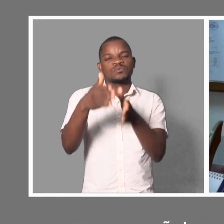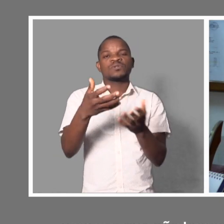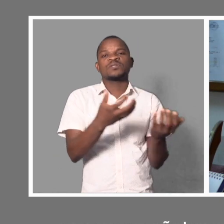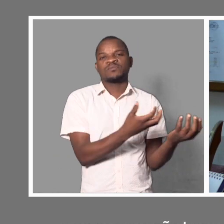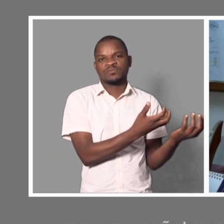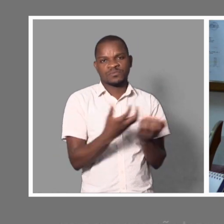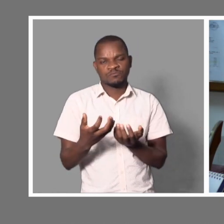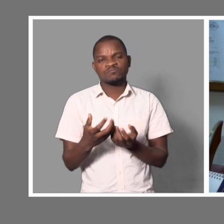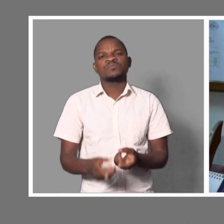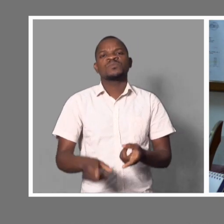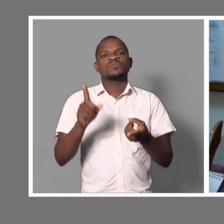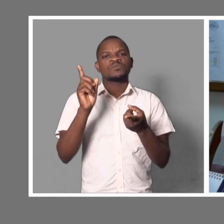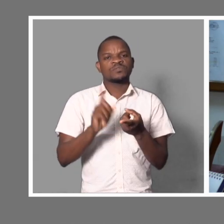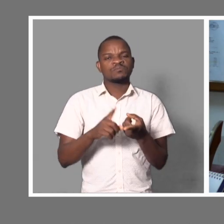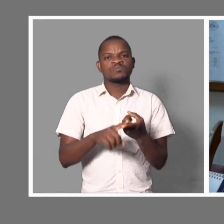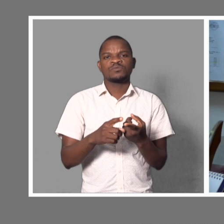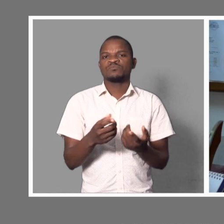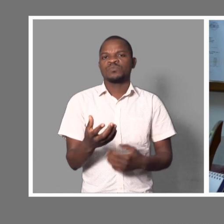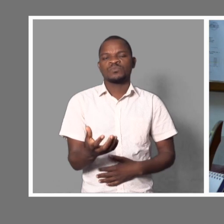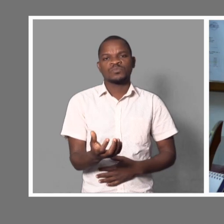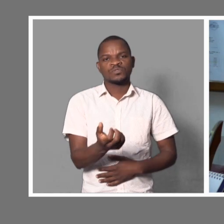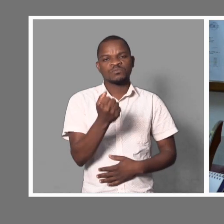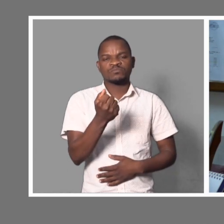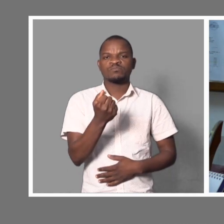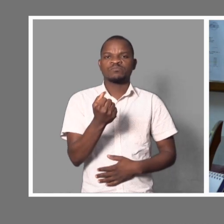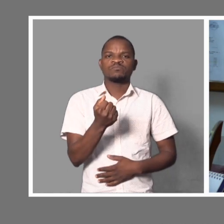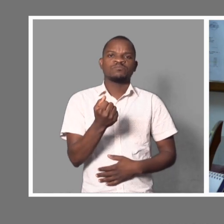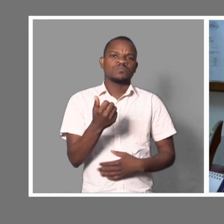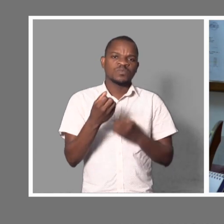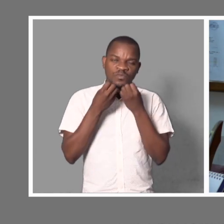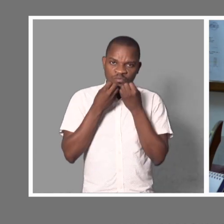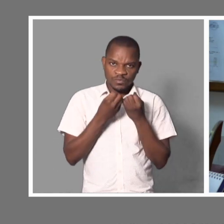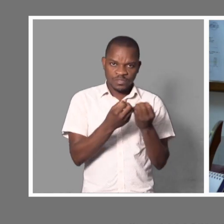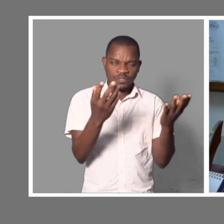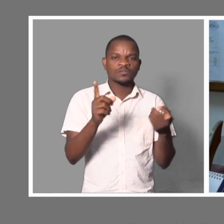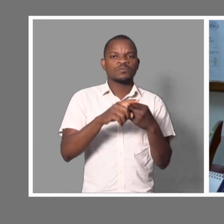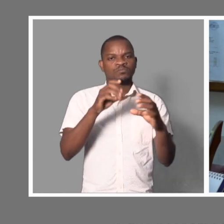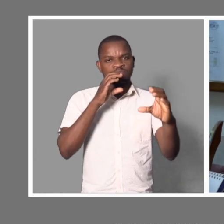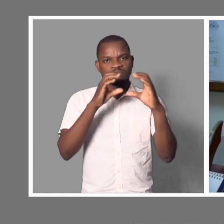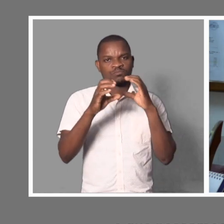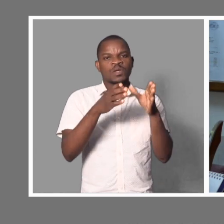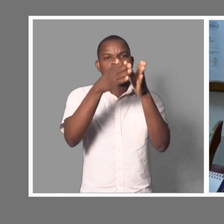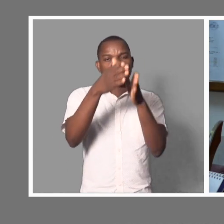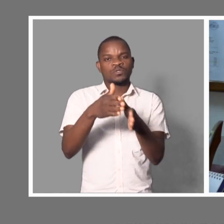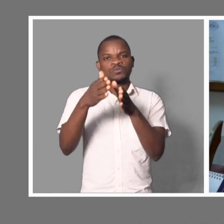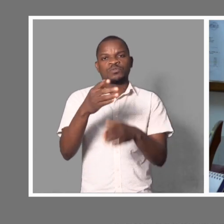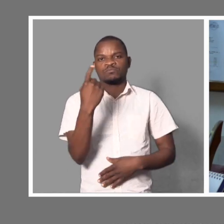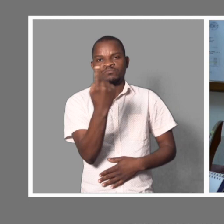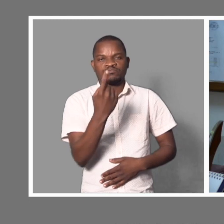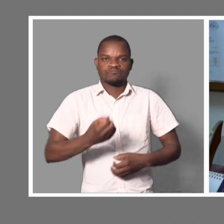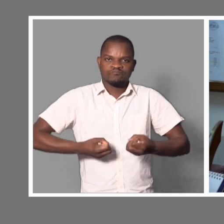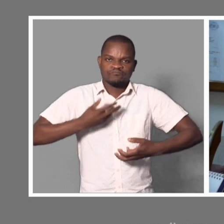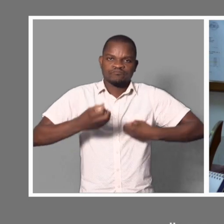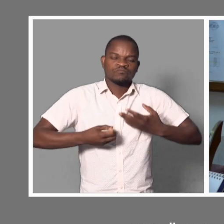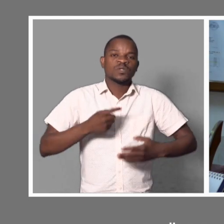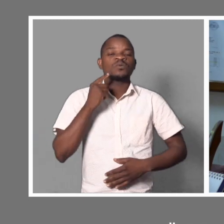e que possamos também passar as informações e poder comunicar com as pessoas para poderem dizer